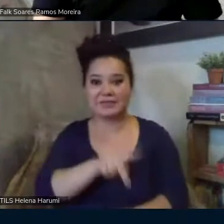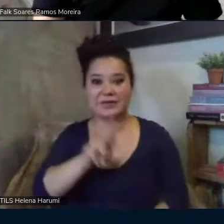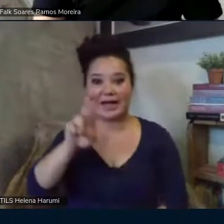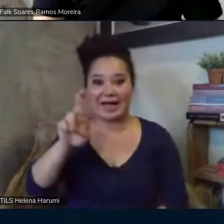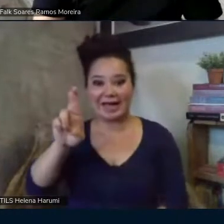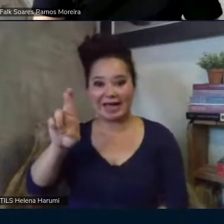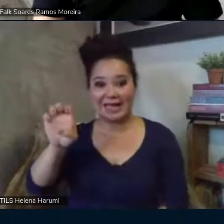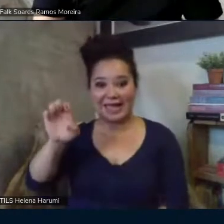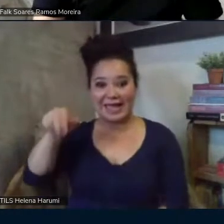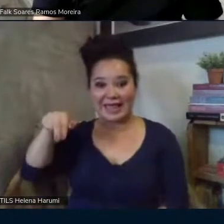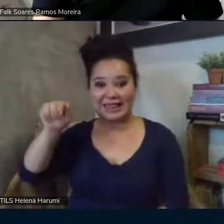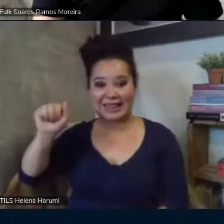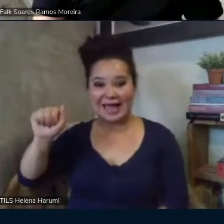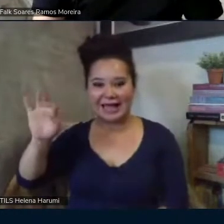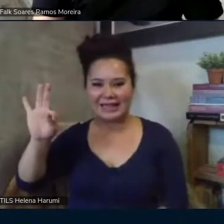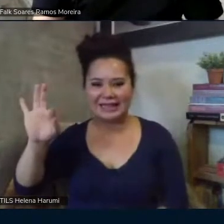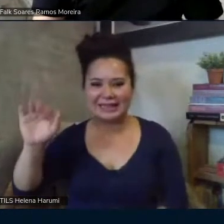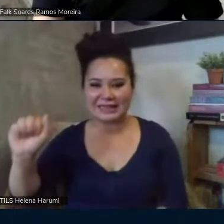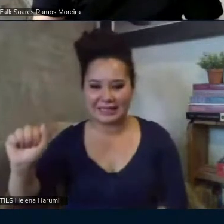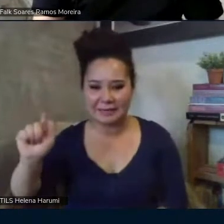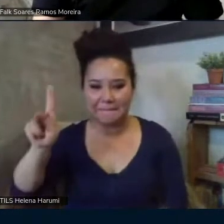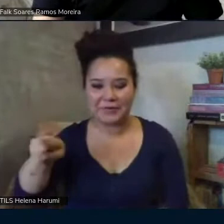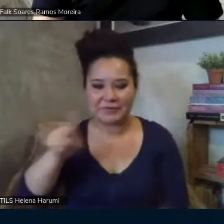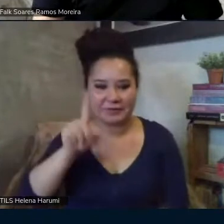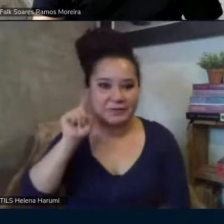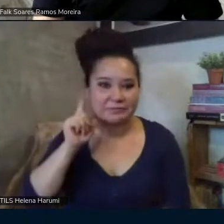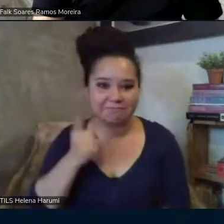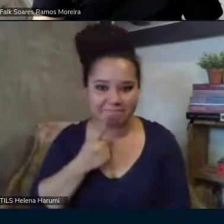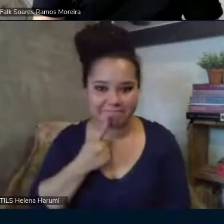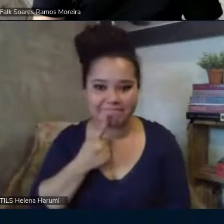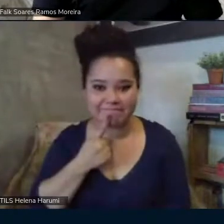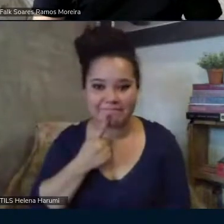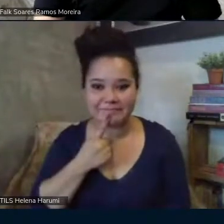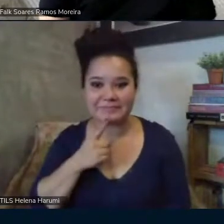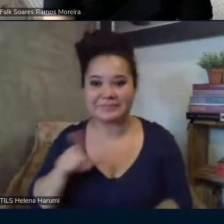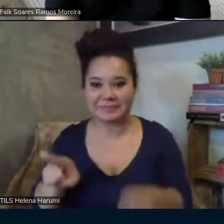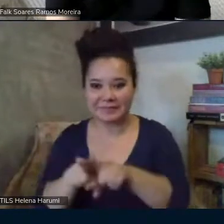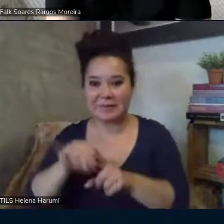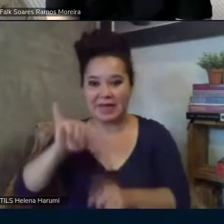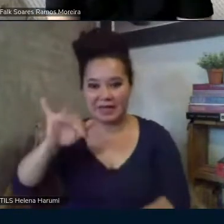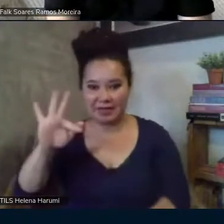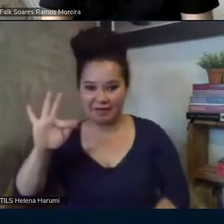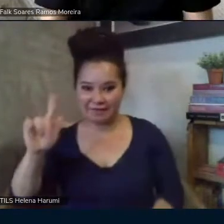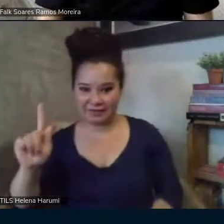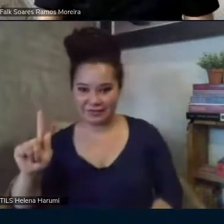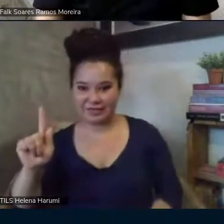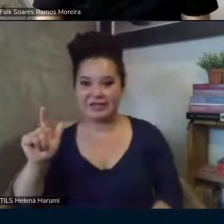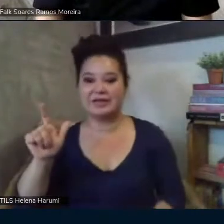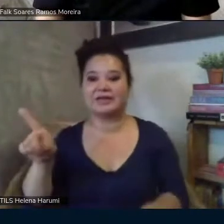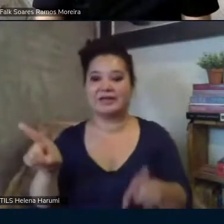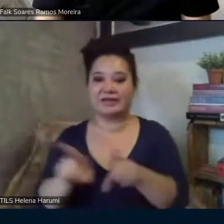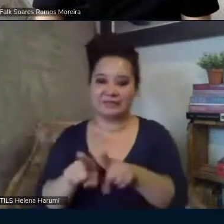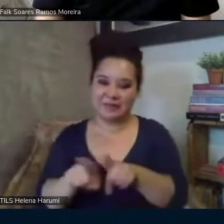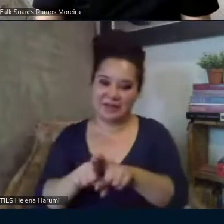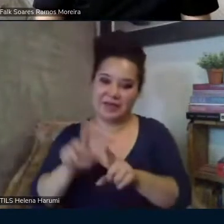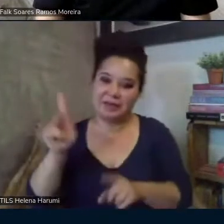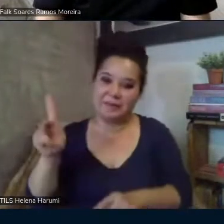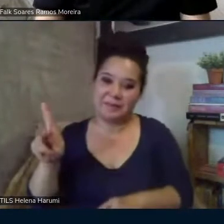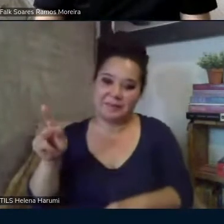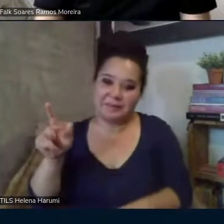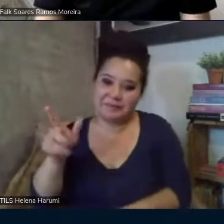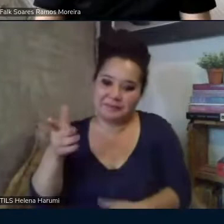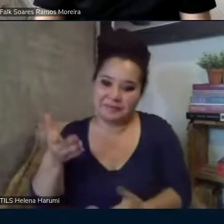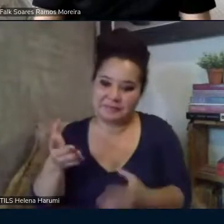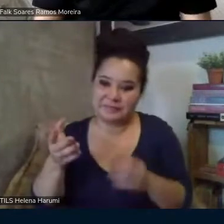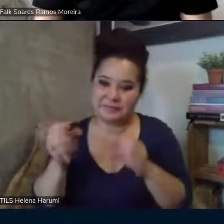surda, professora da UFG. E Franciele trabalhou com traumatologia, isso aí é bom. Então, saber que